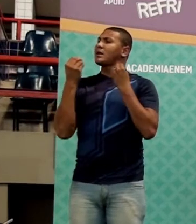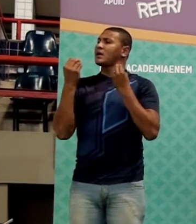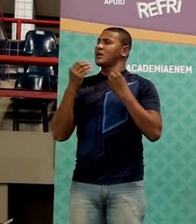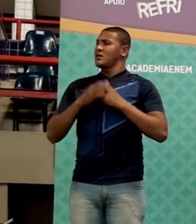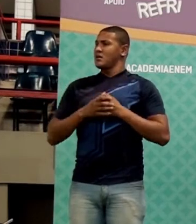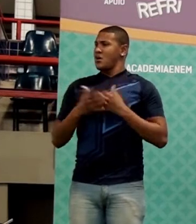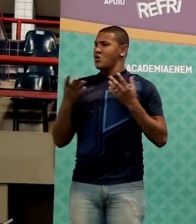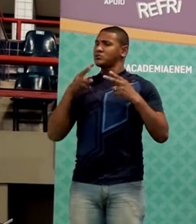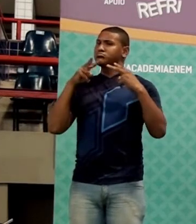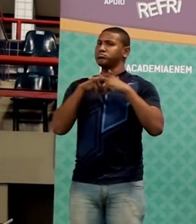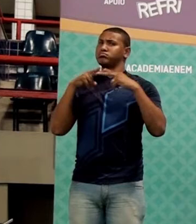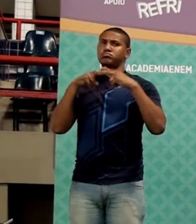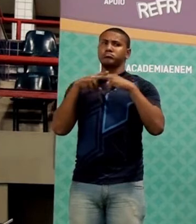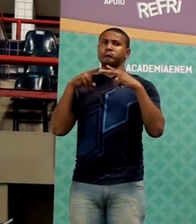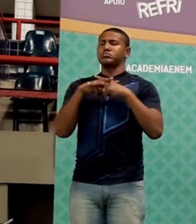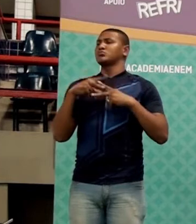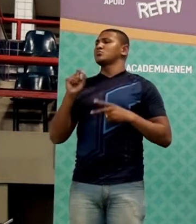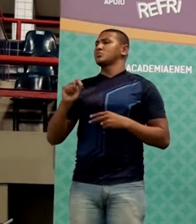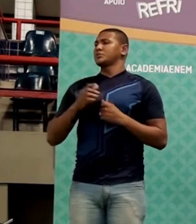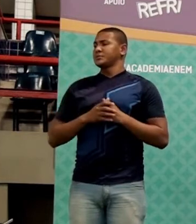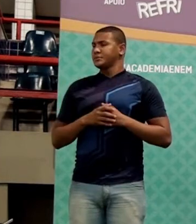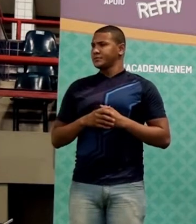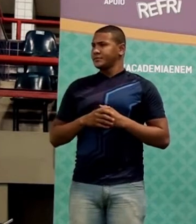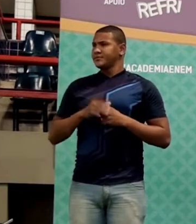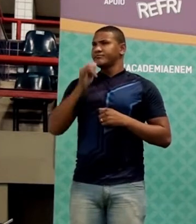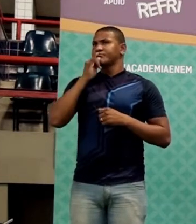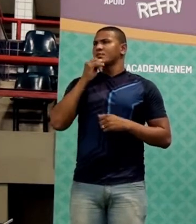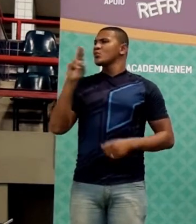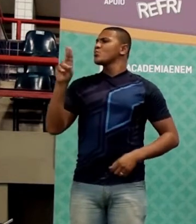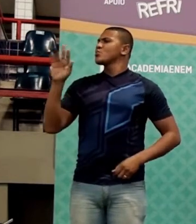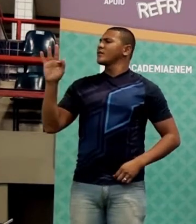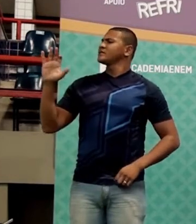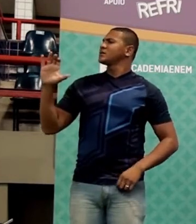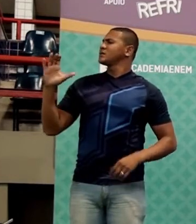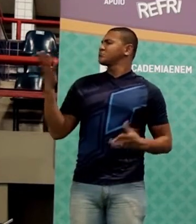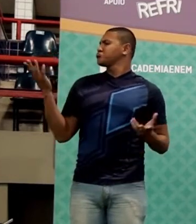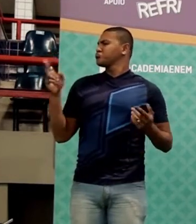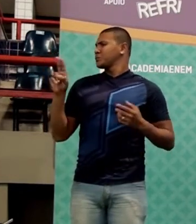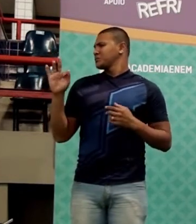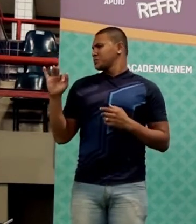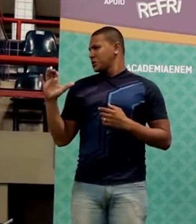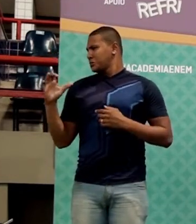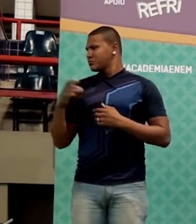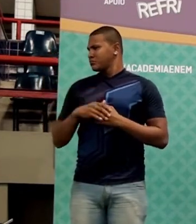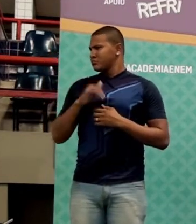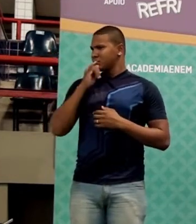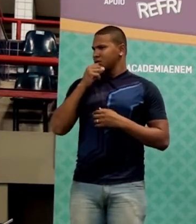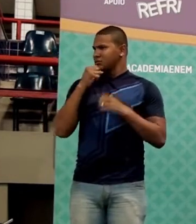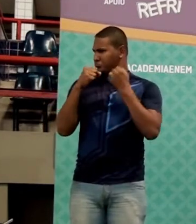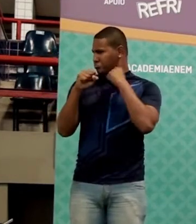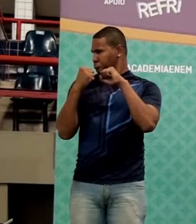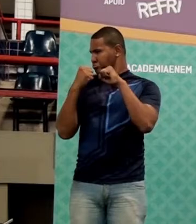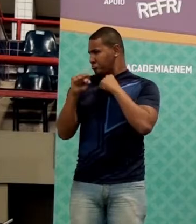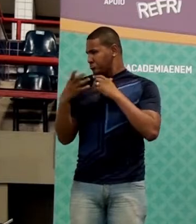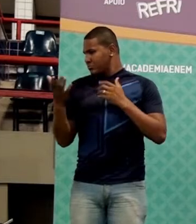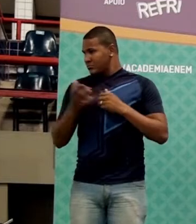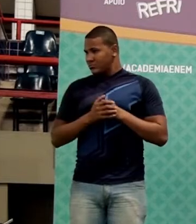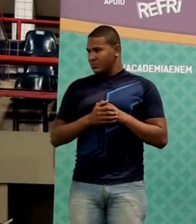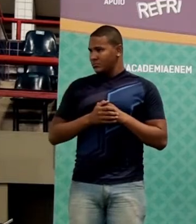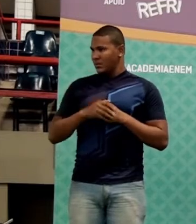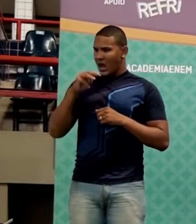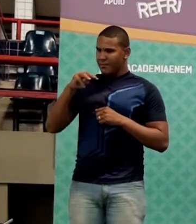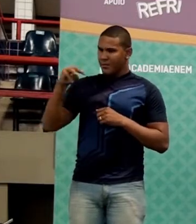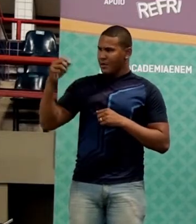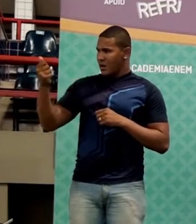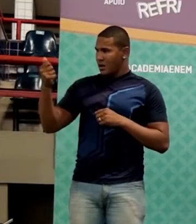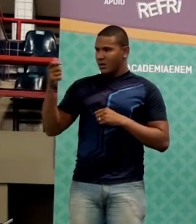Hoje tem briga para quê? Você vê um UFC, né? MMA, as pessoas lutam para ganhar